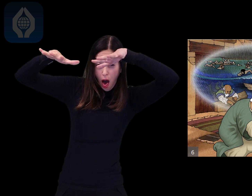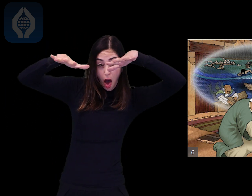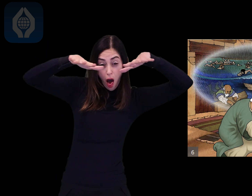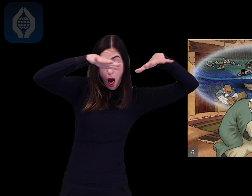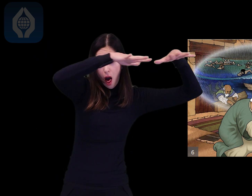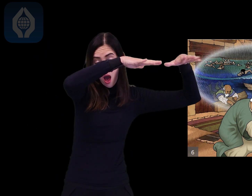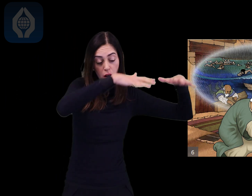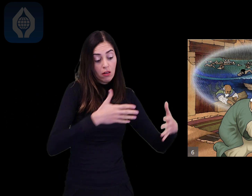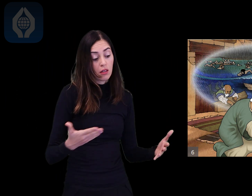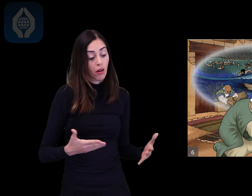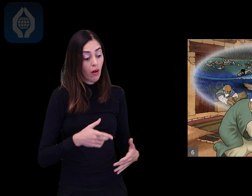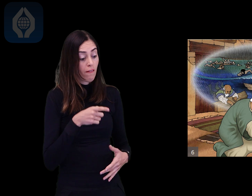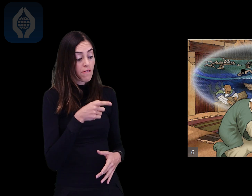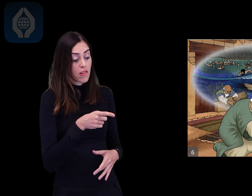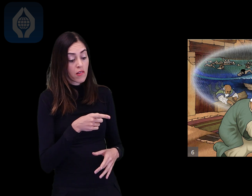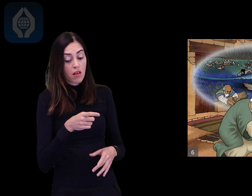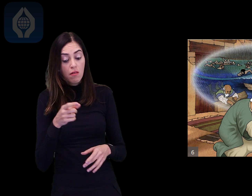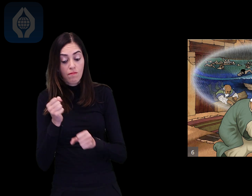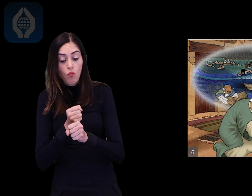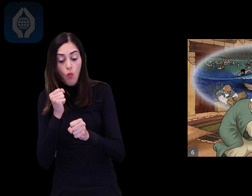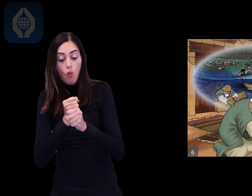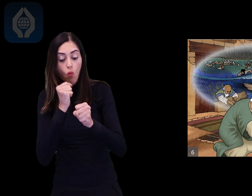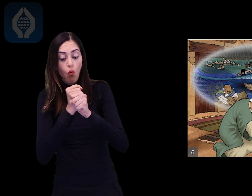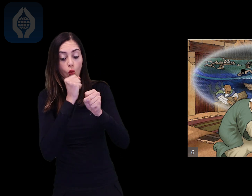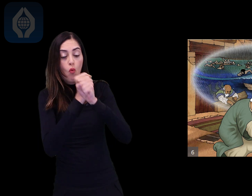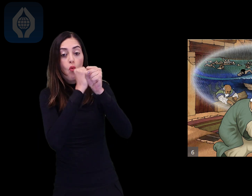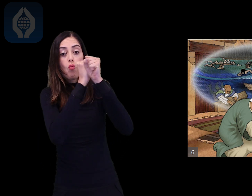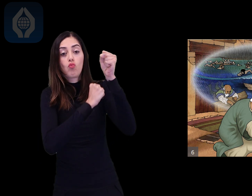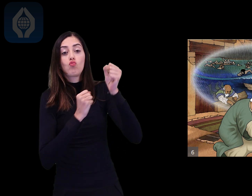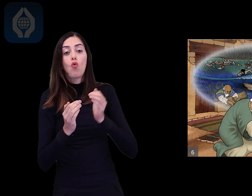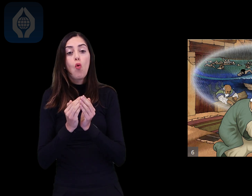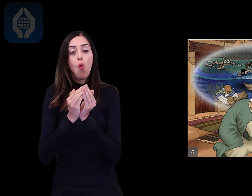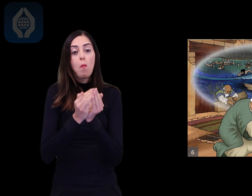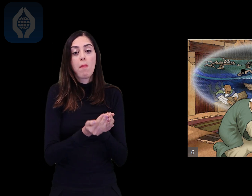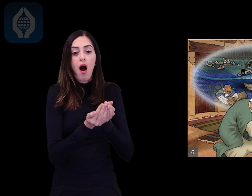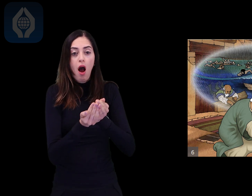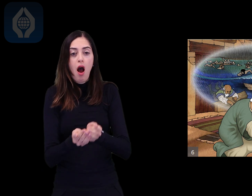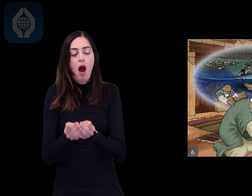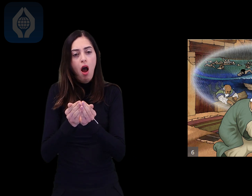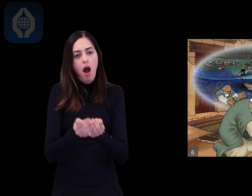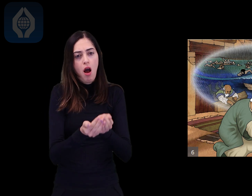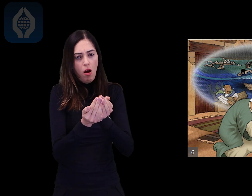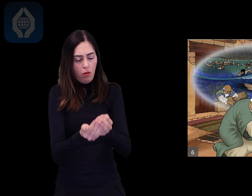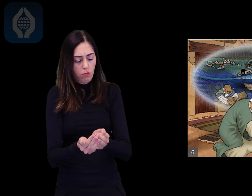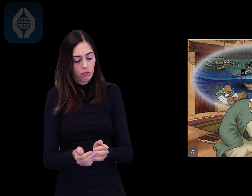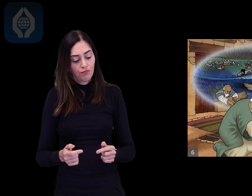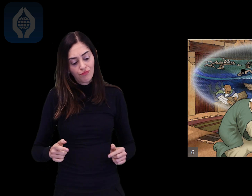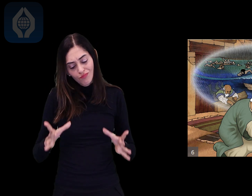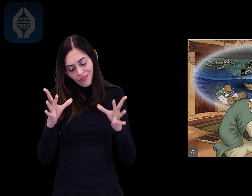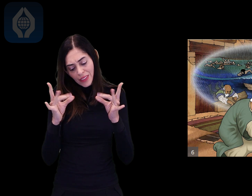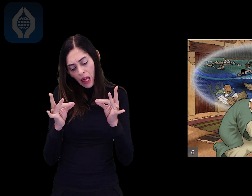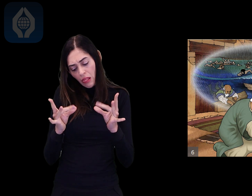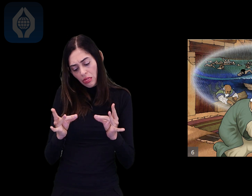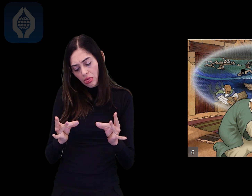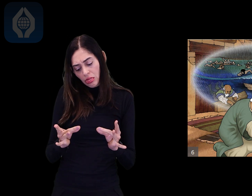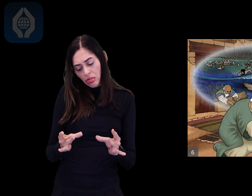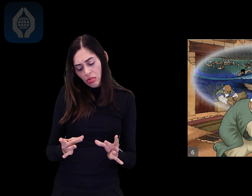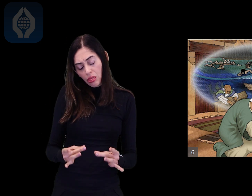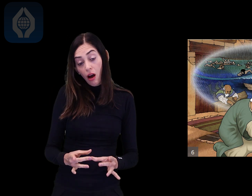confiassem nele pudessem ser salvos. Esse barco tinha que ser construído exatamente como Deus havia dito. Noé